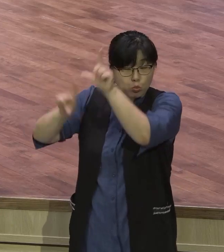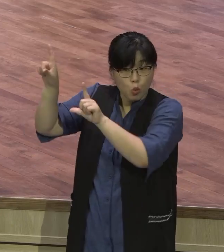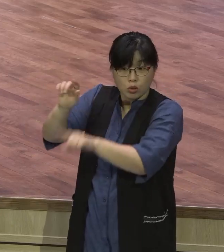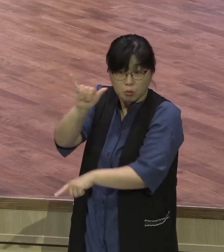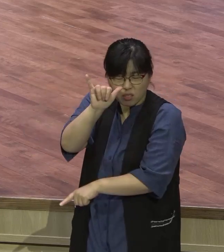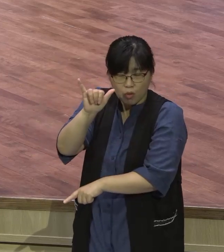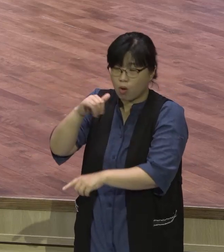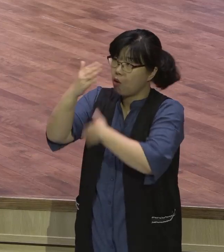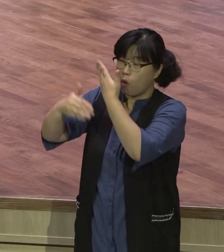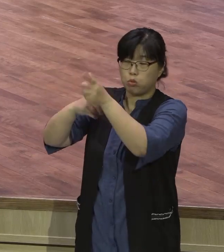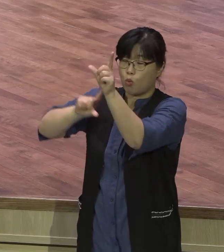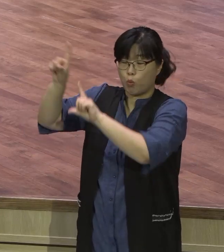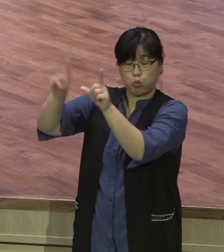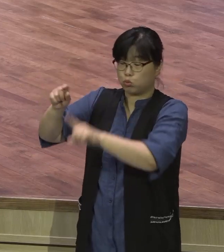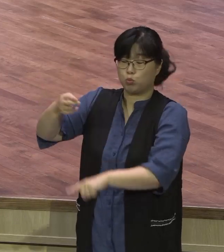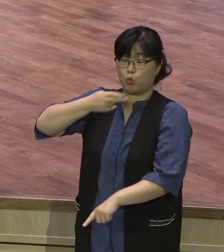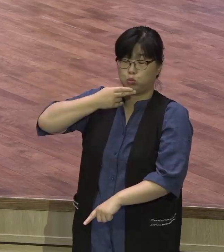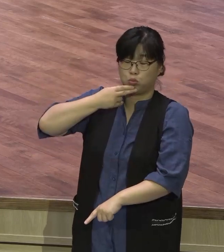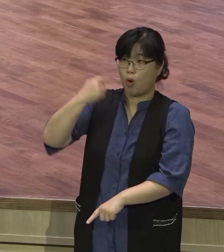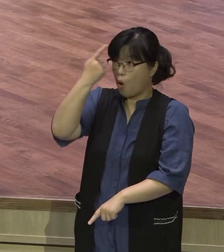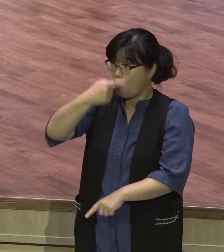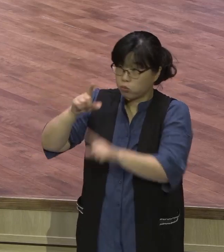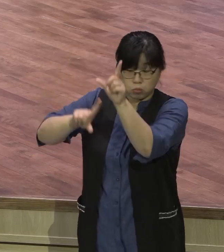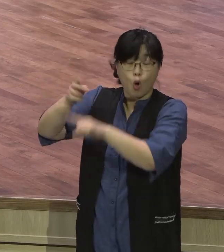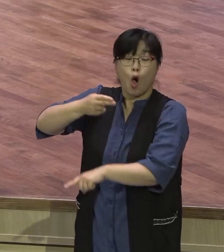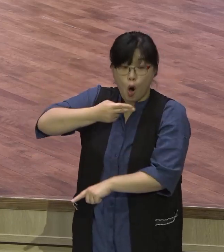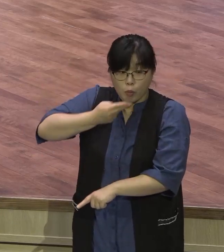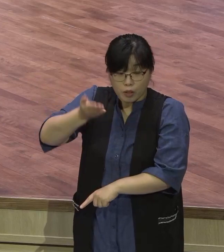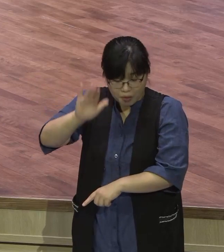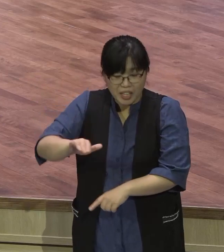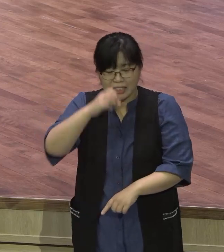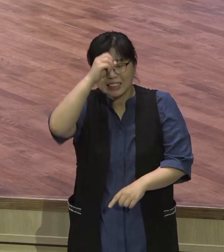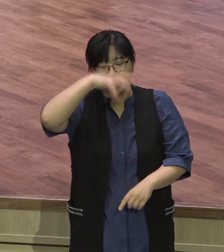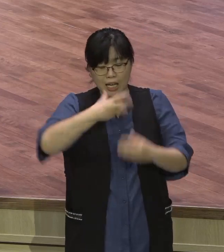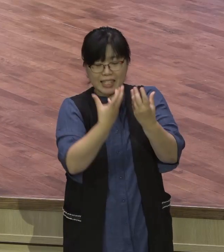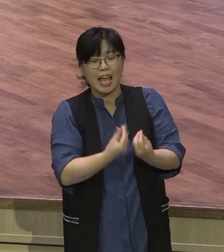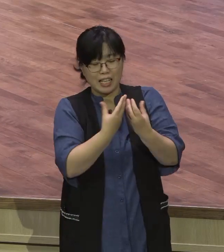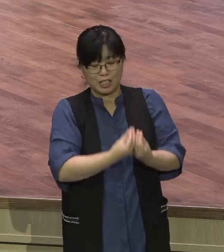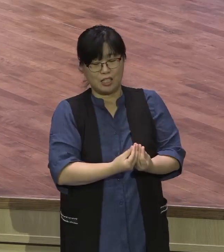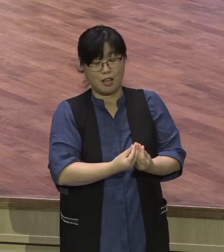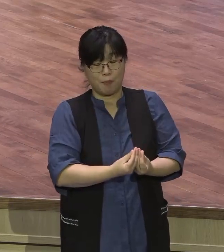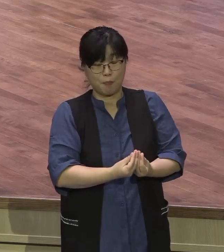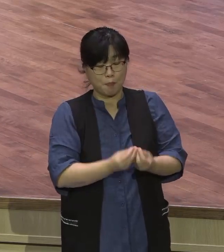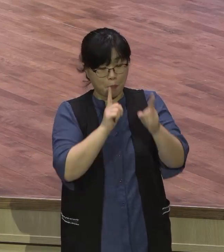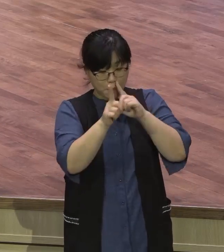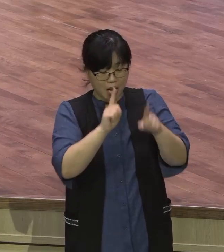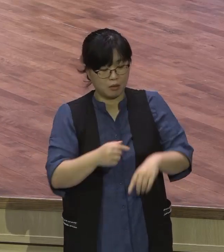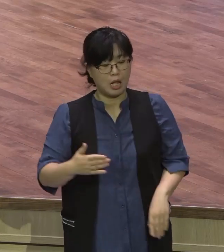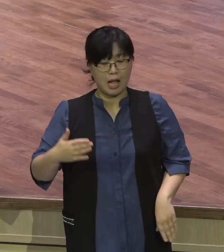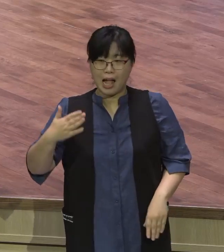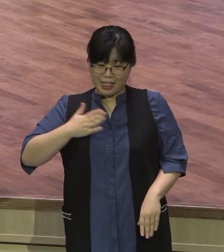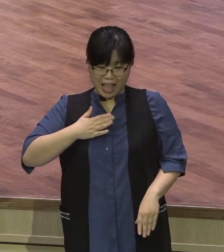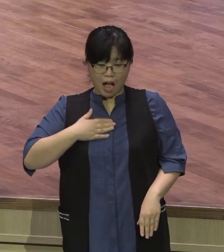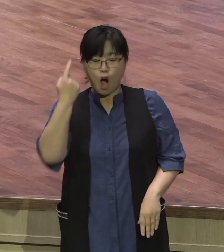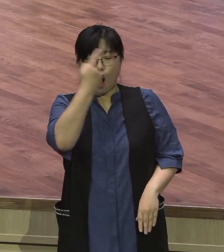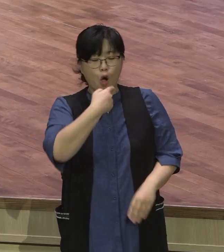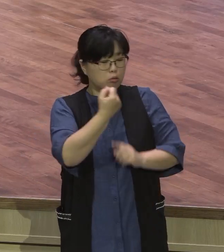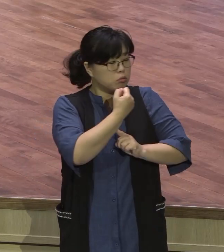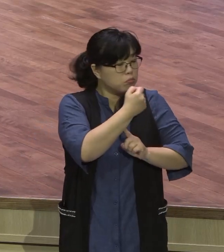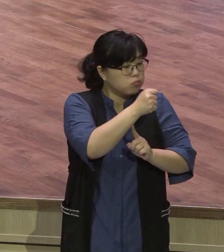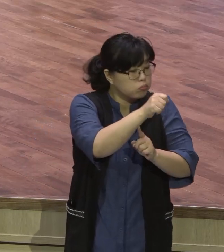하나님의 시시하신 성품 시시하신 하나님께서 우리를 향한 특별한 관심과 애정을 베풀어